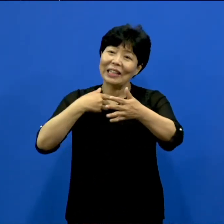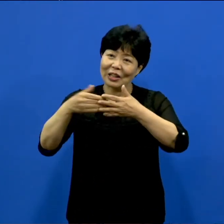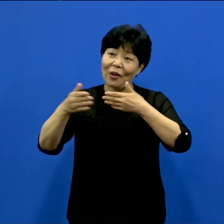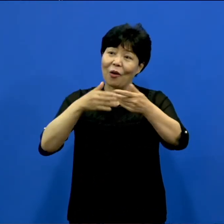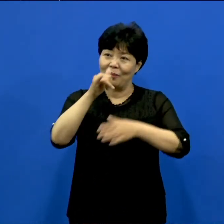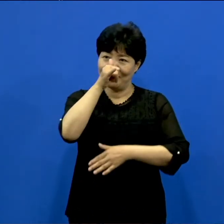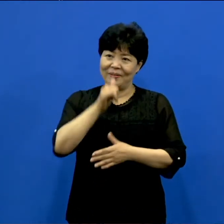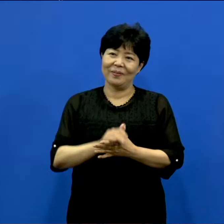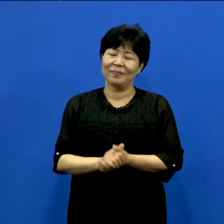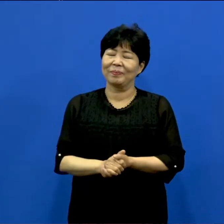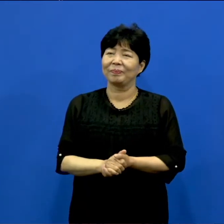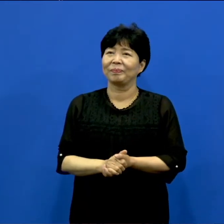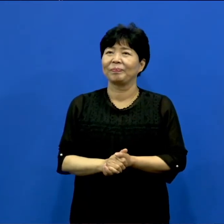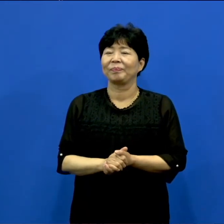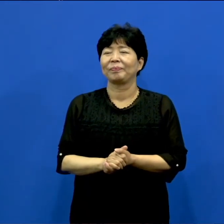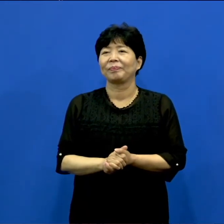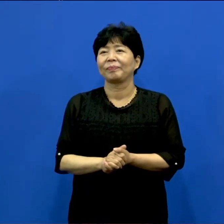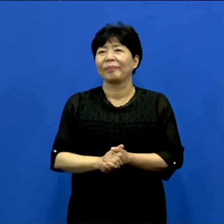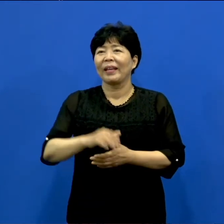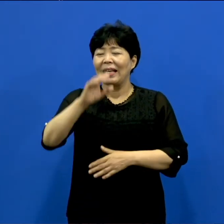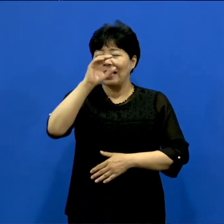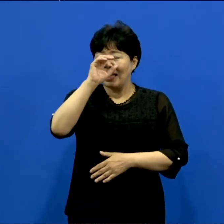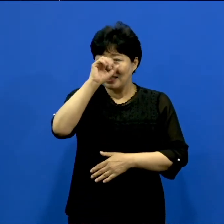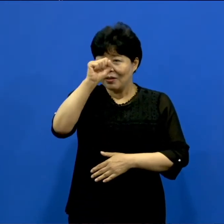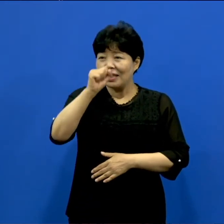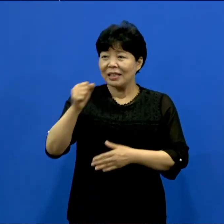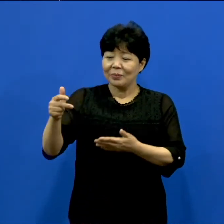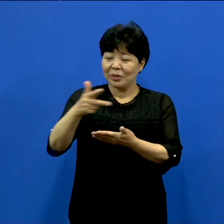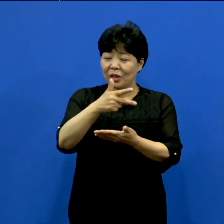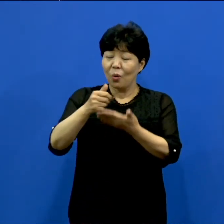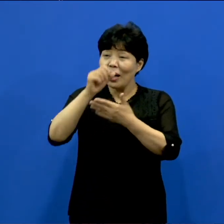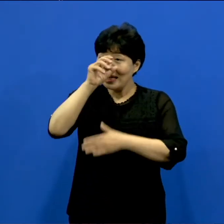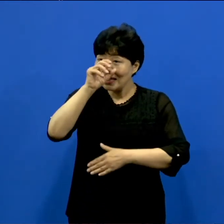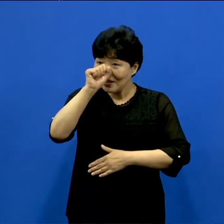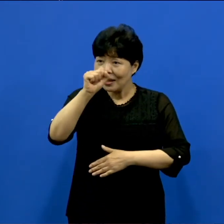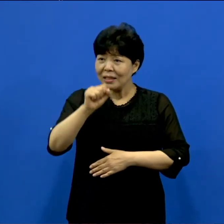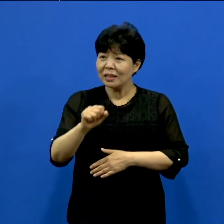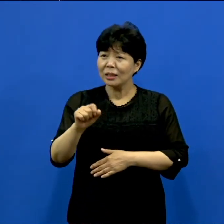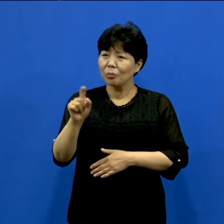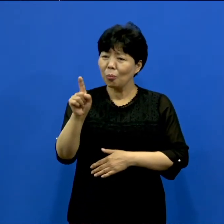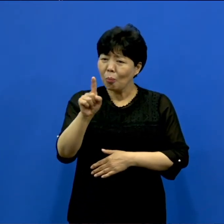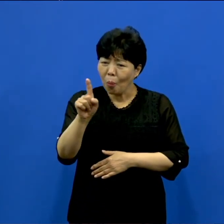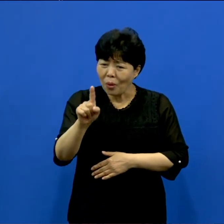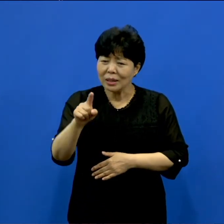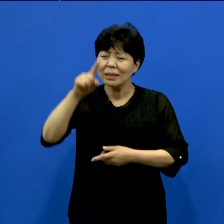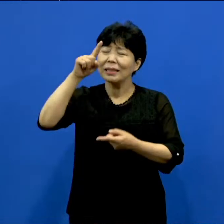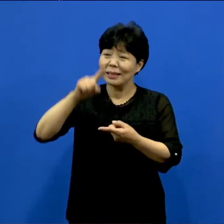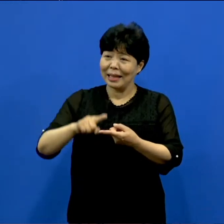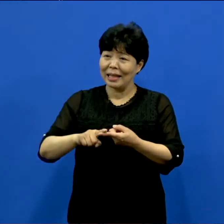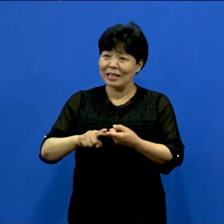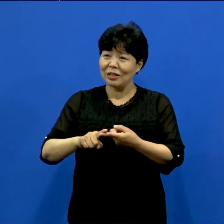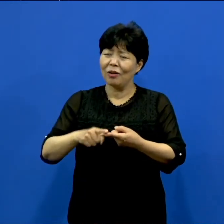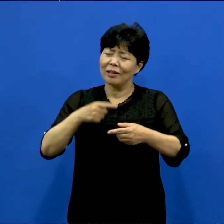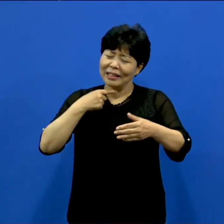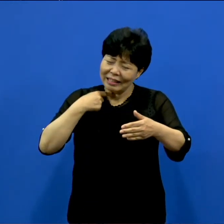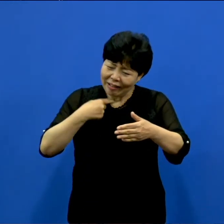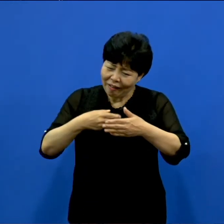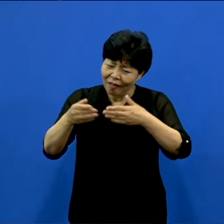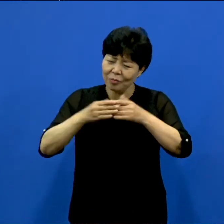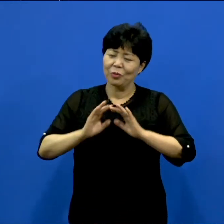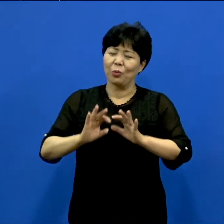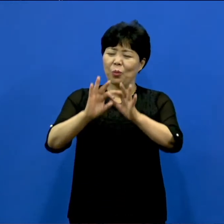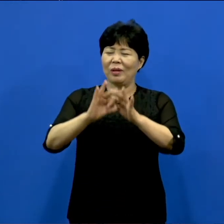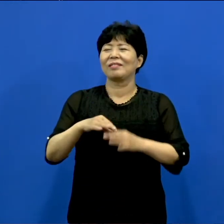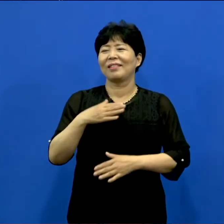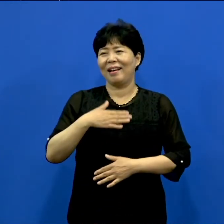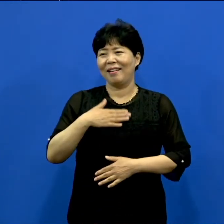여러분 오늘 우리가 그 선하심, 하나님의 선하심이 어떠한 걸 맛보아하는 거, 매일 식사를 하면서 맛을